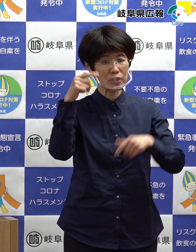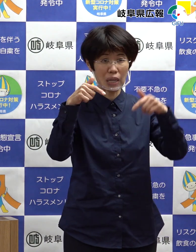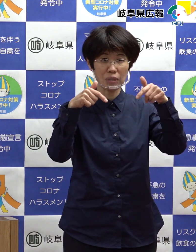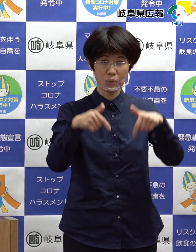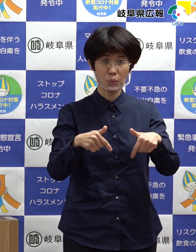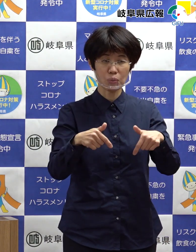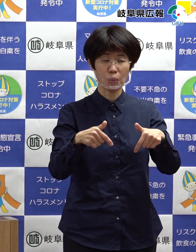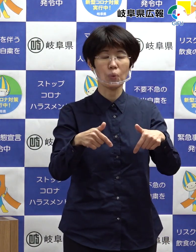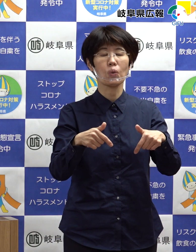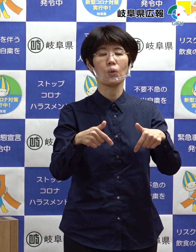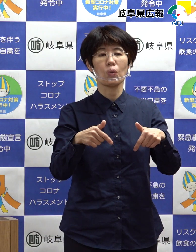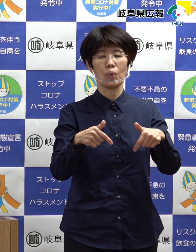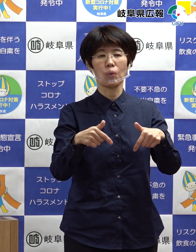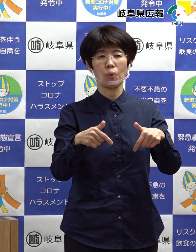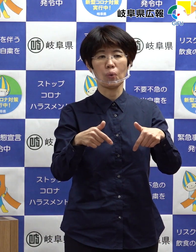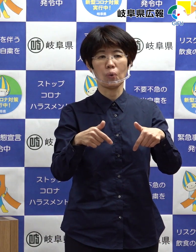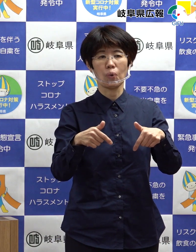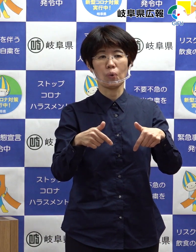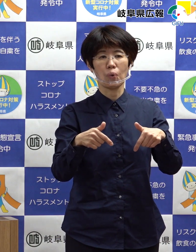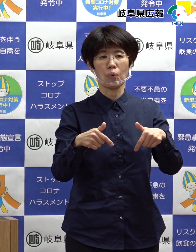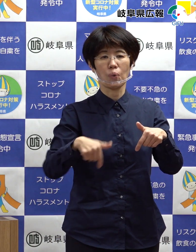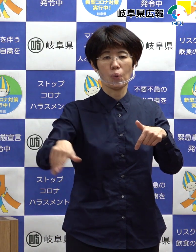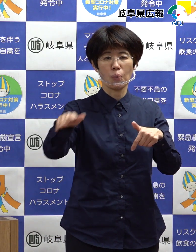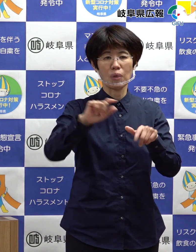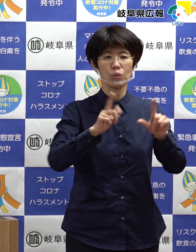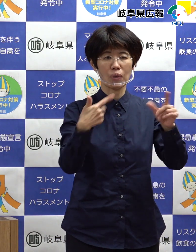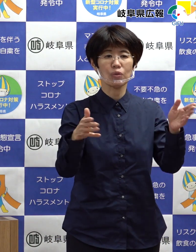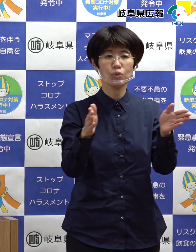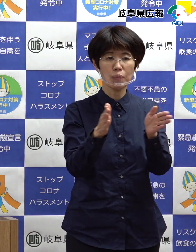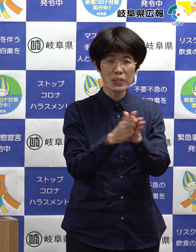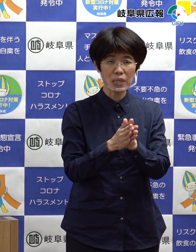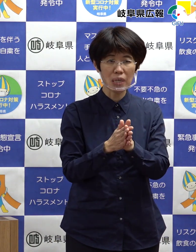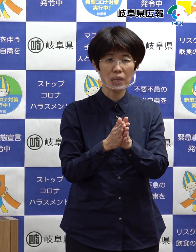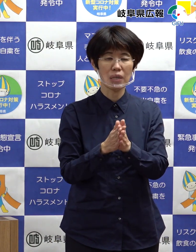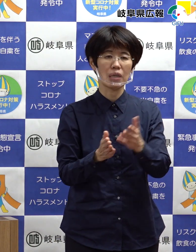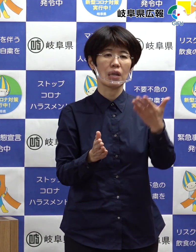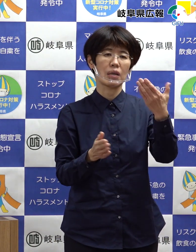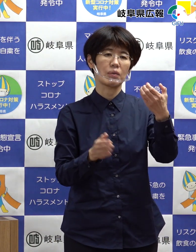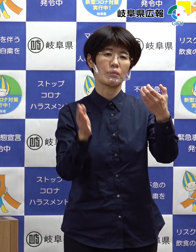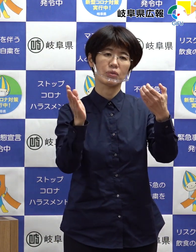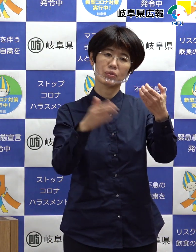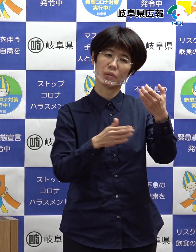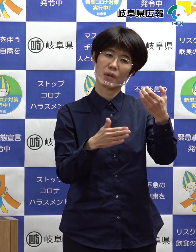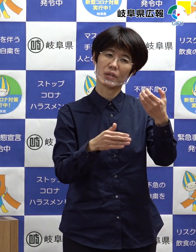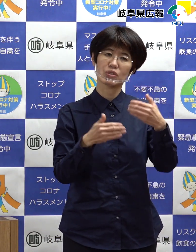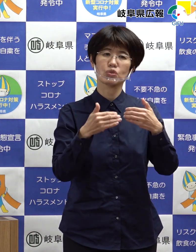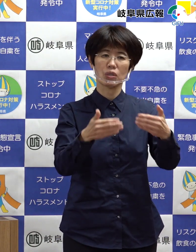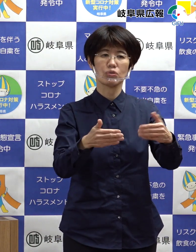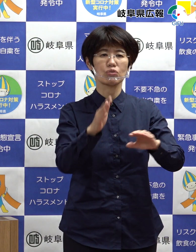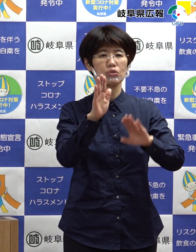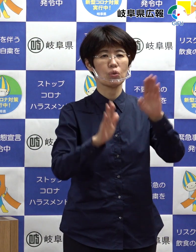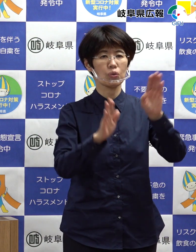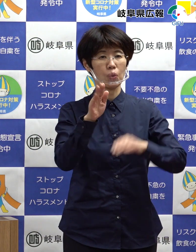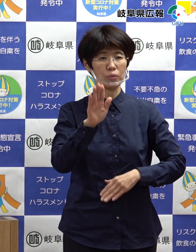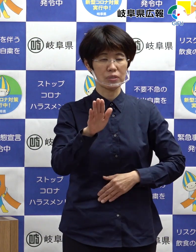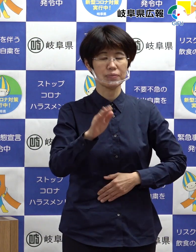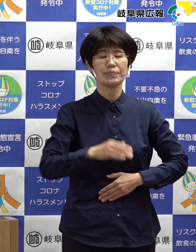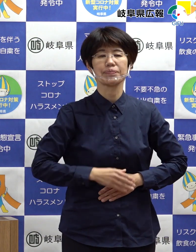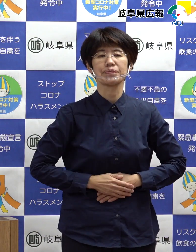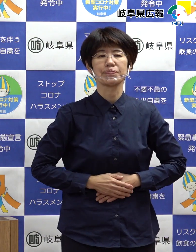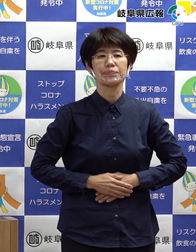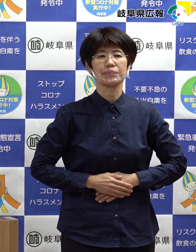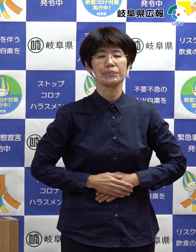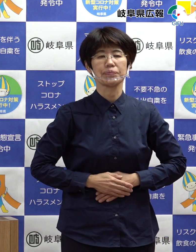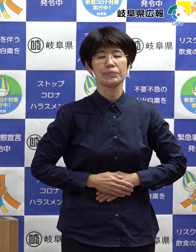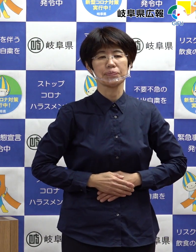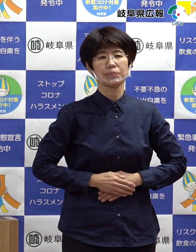都、都会含めてですね、進んでる気がしましたけども、そうはそうです